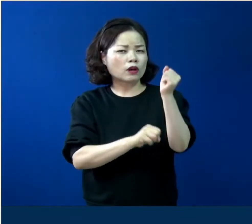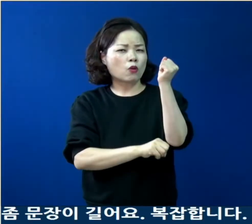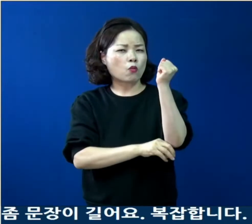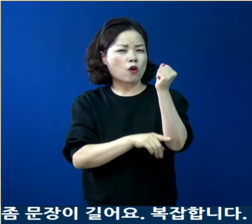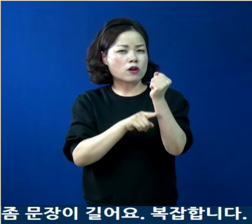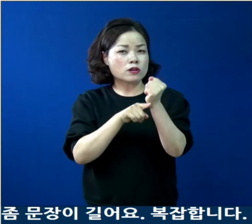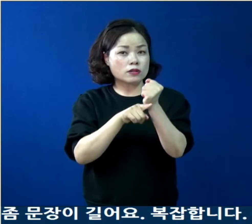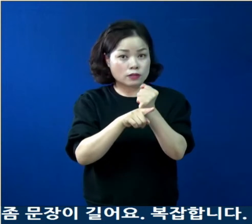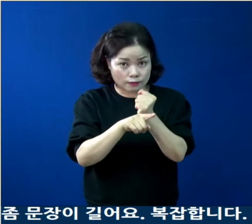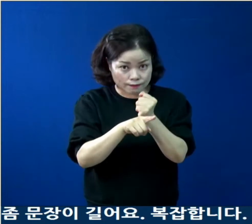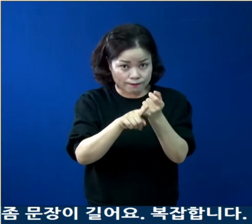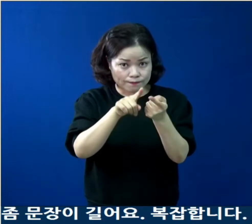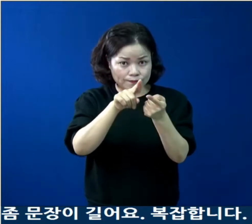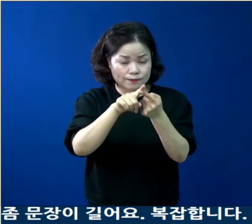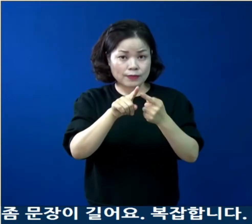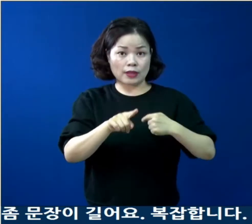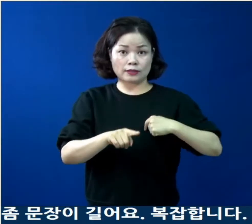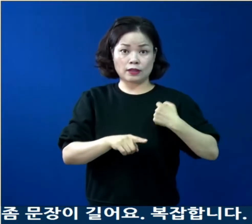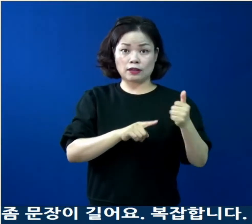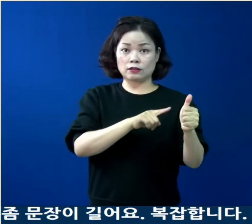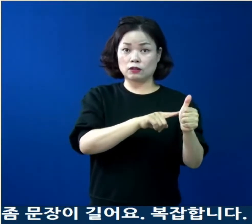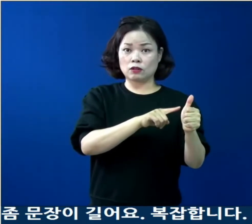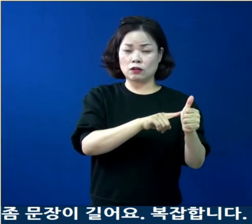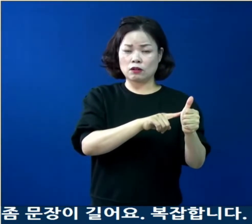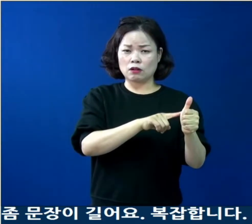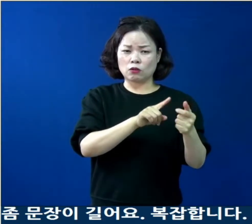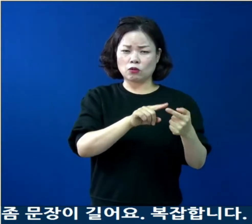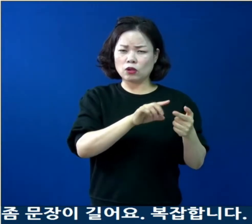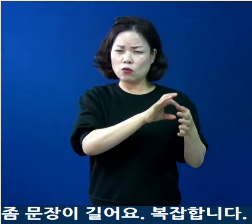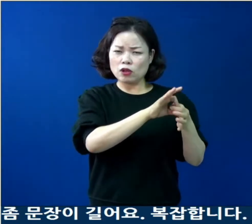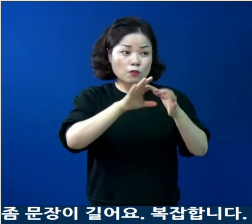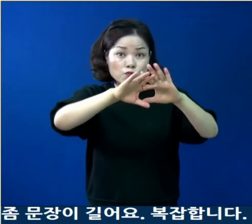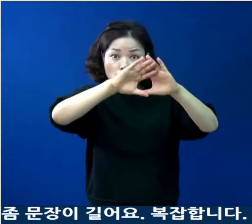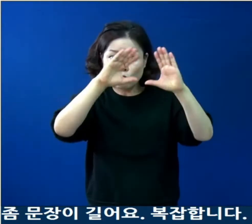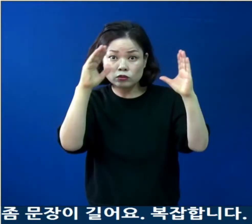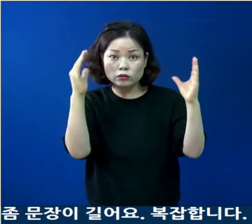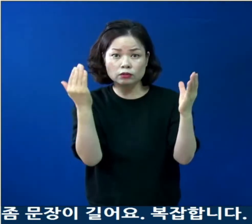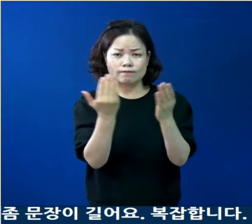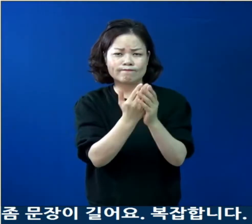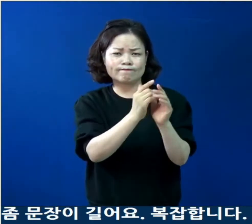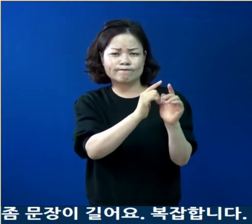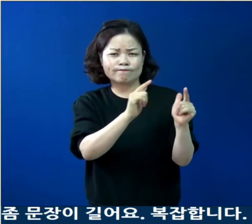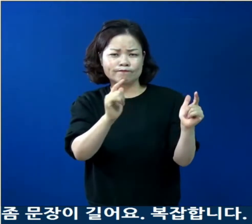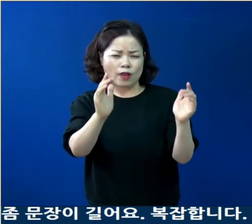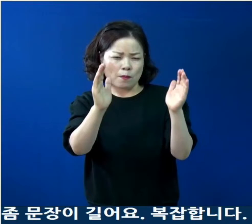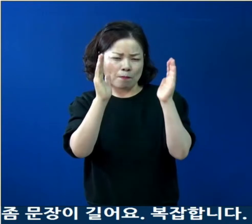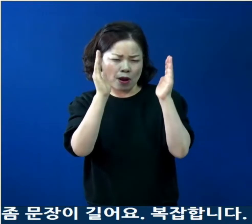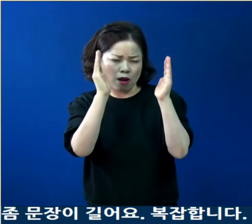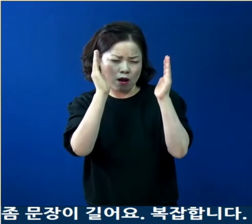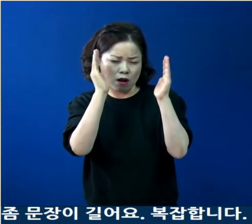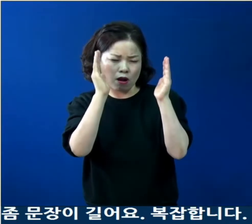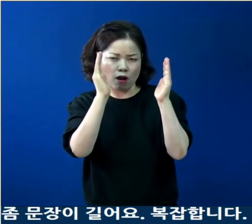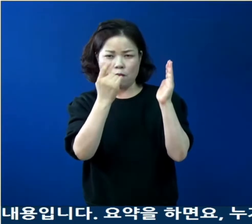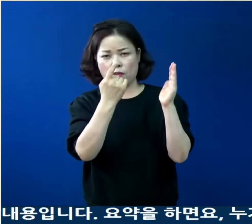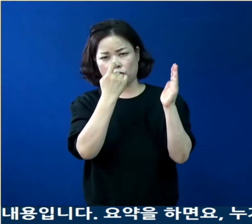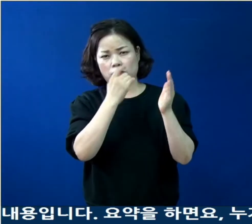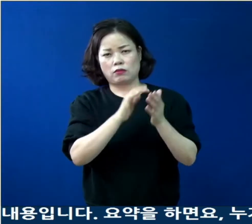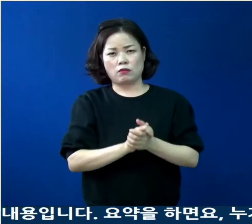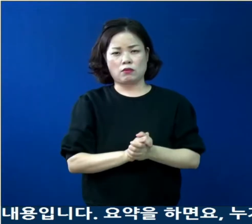대해서 자기가 거기에 관련된 모든 것들을 학습을 통해서 배웠다, 이렇게 얘기하는